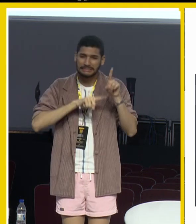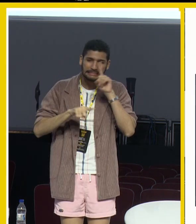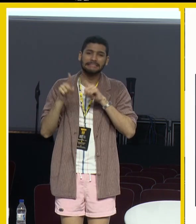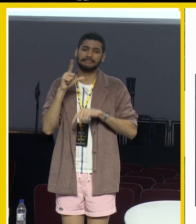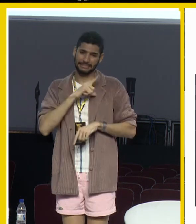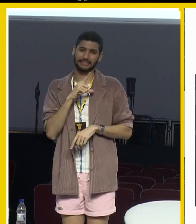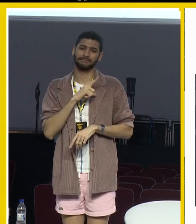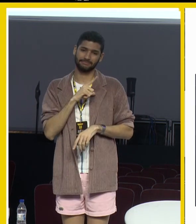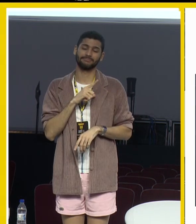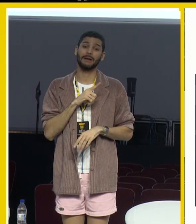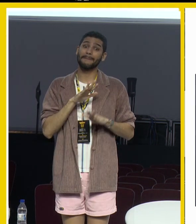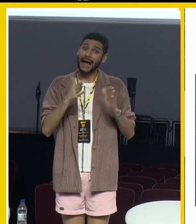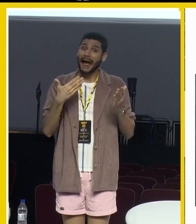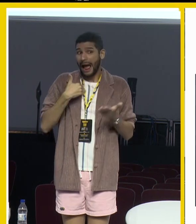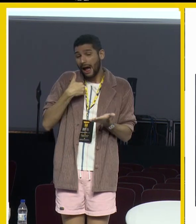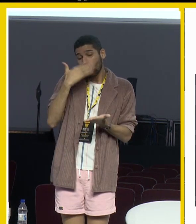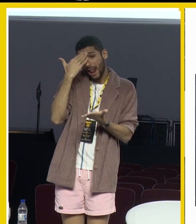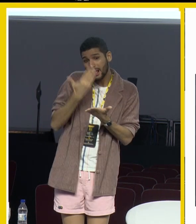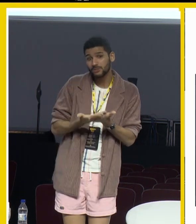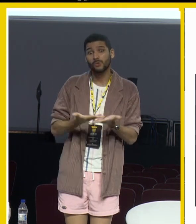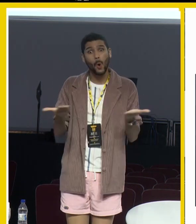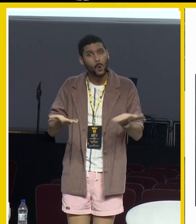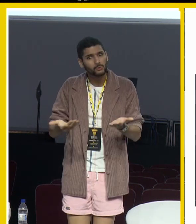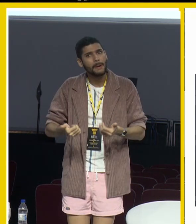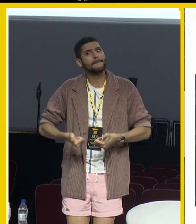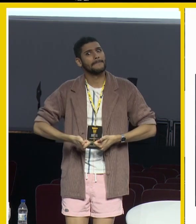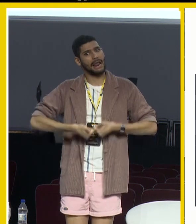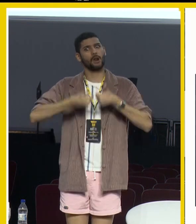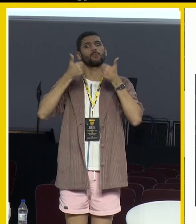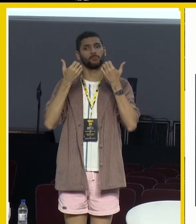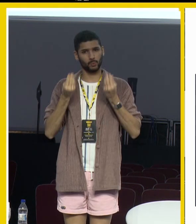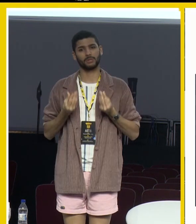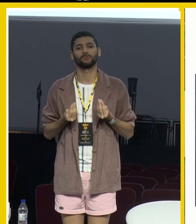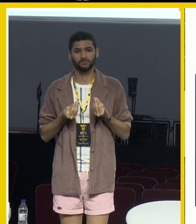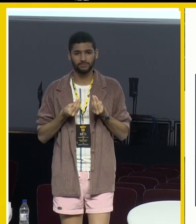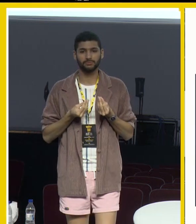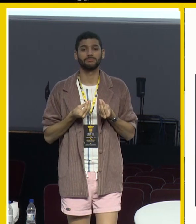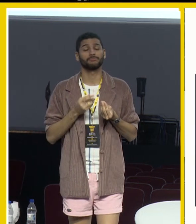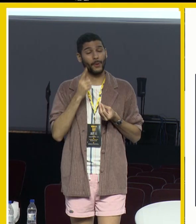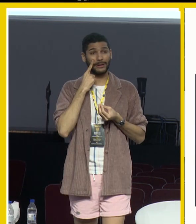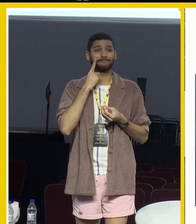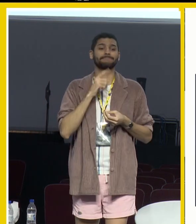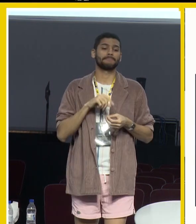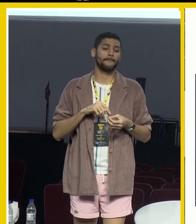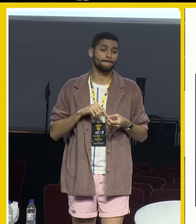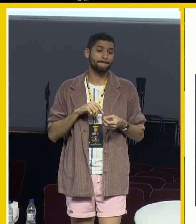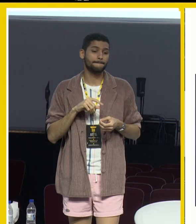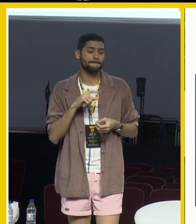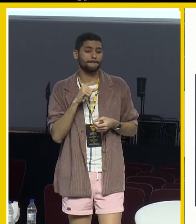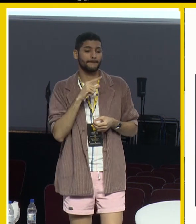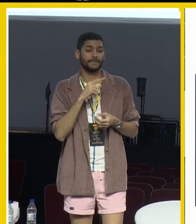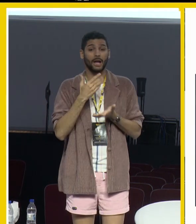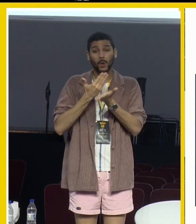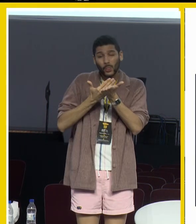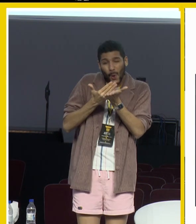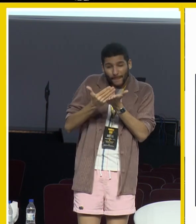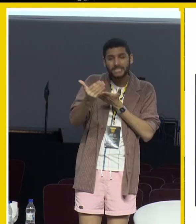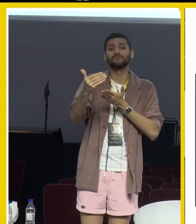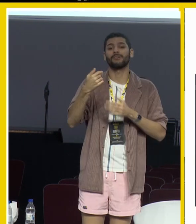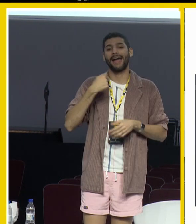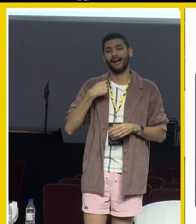algumas que ainda tinha algumas coisas que precisava melhorar alguns pontos de melhoria eu acredito que hoje já consegui melhorar muita coisa